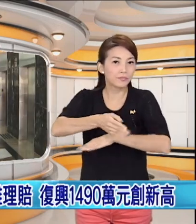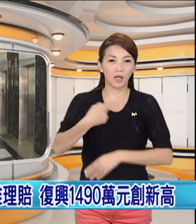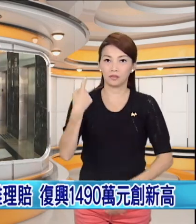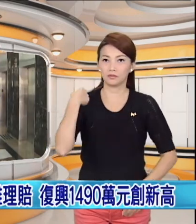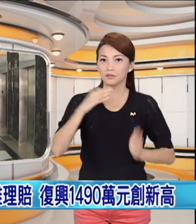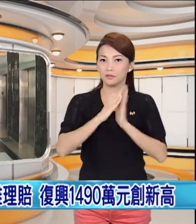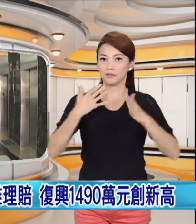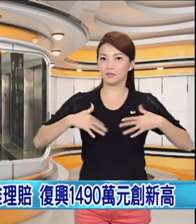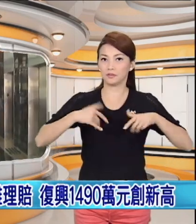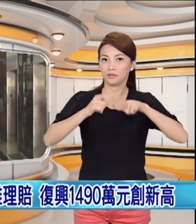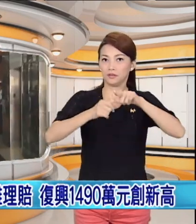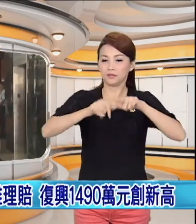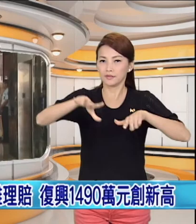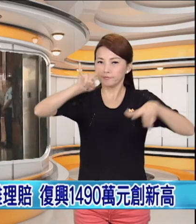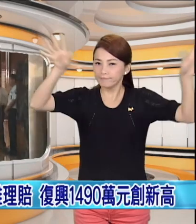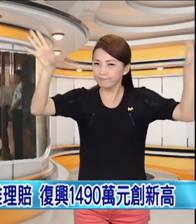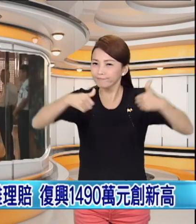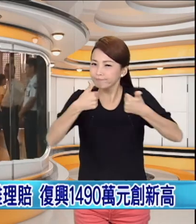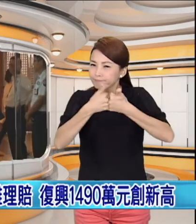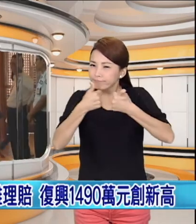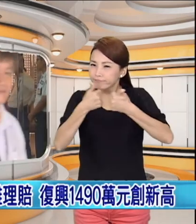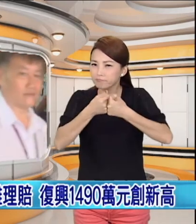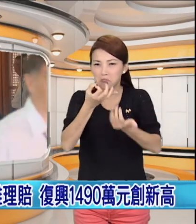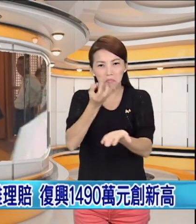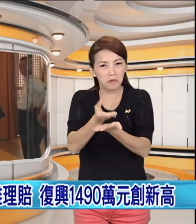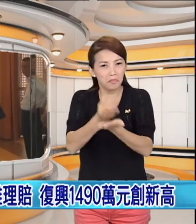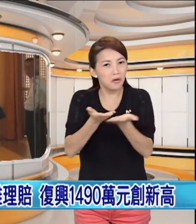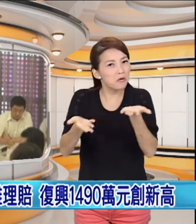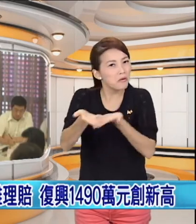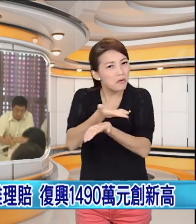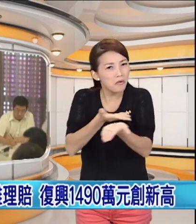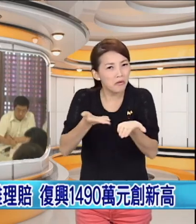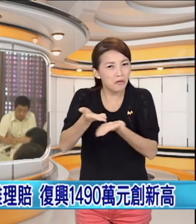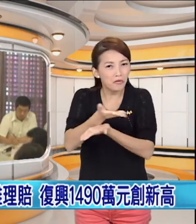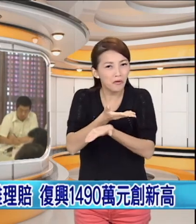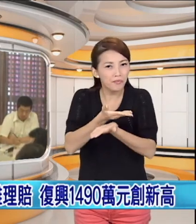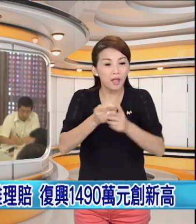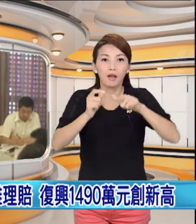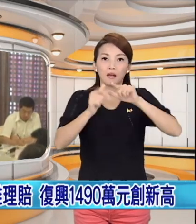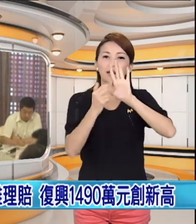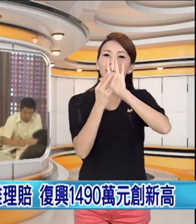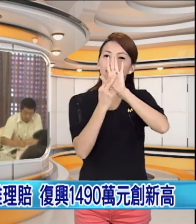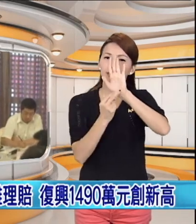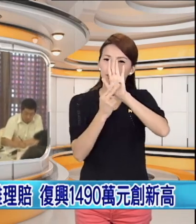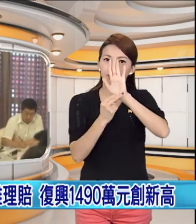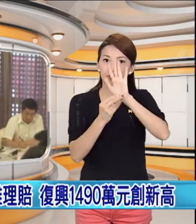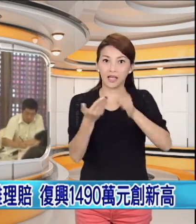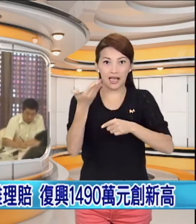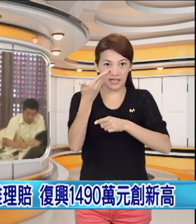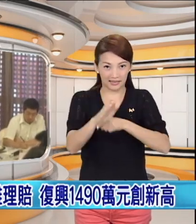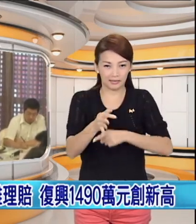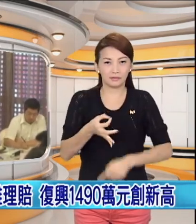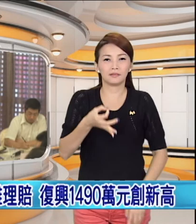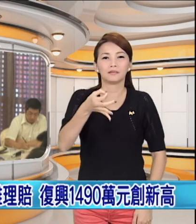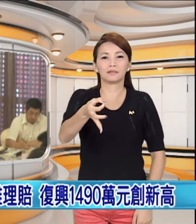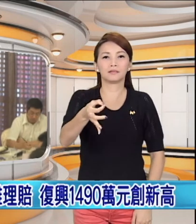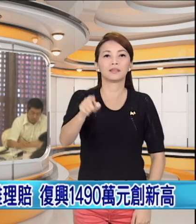个多月，复兴航空在昨天首度举行赔偿协调会，提出将赔偿每人